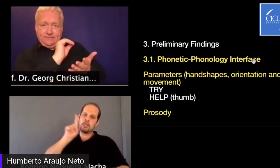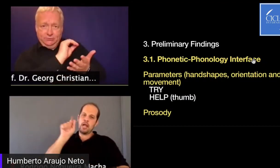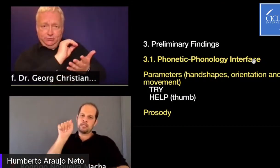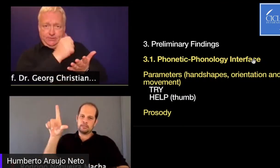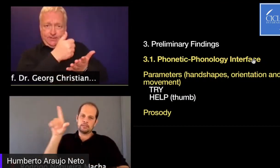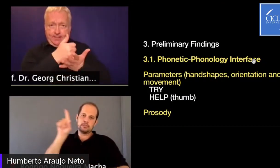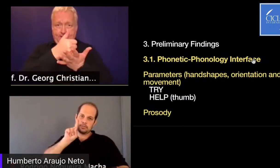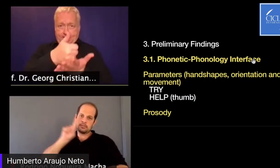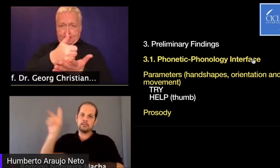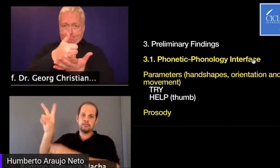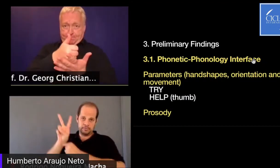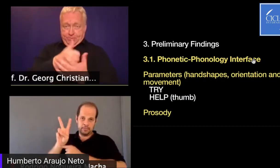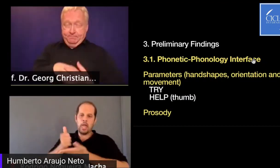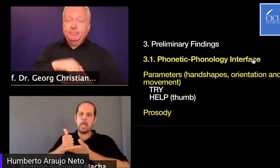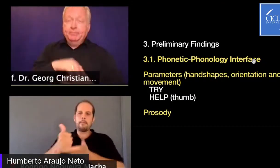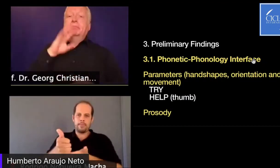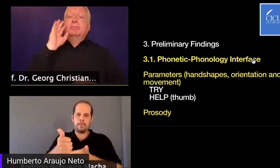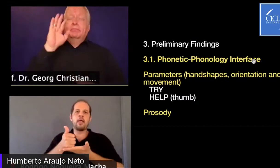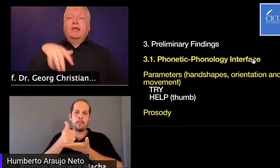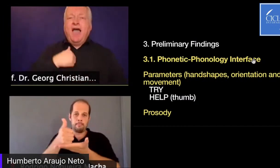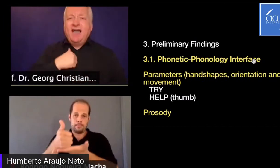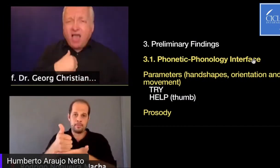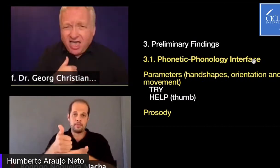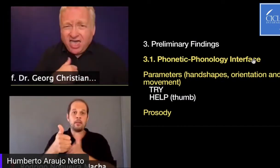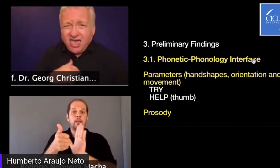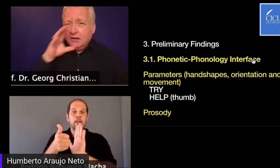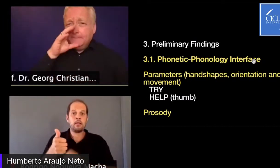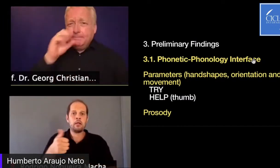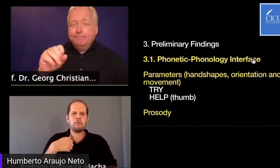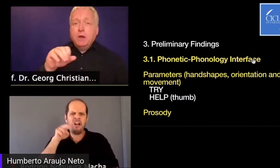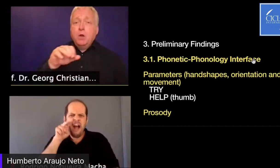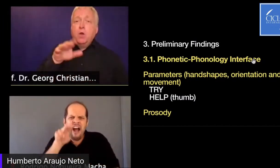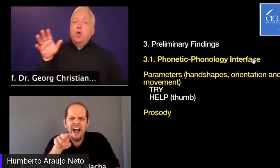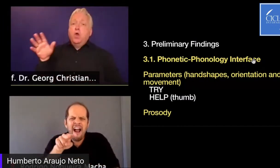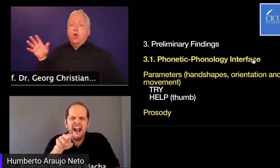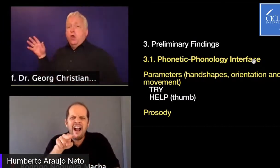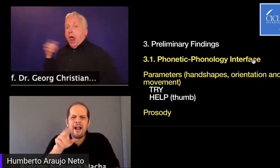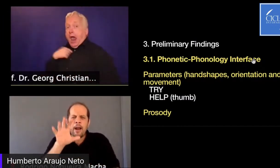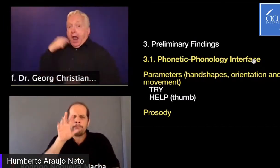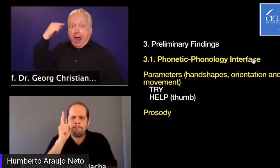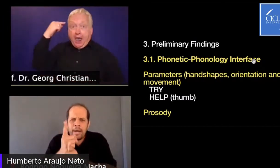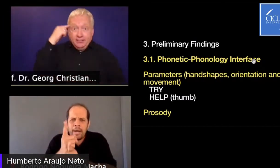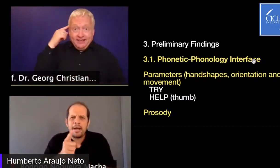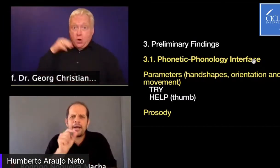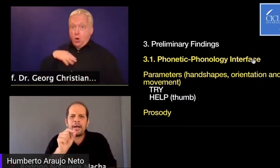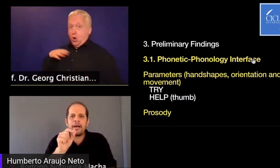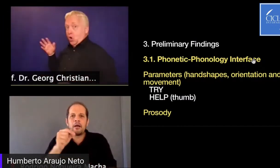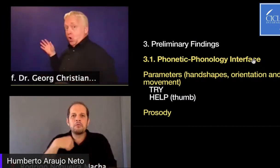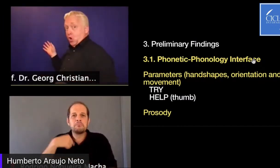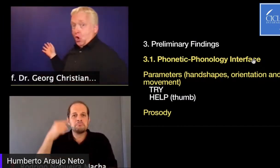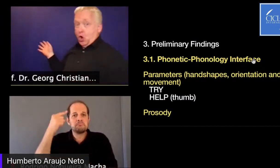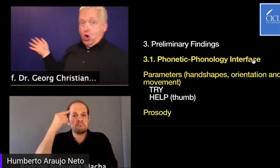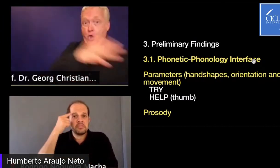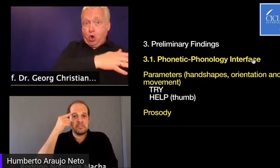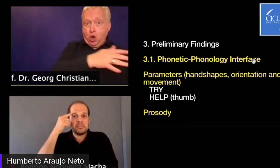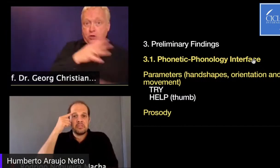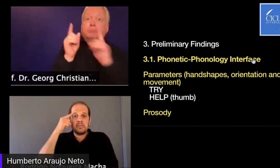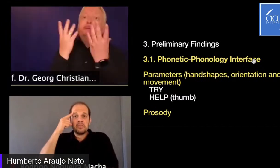Isso é devido ao empréstimo da língua de sinais americana, que é feita com essa configuração.